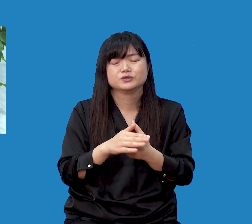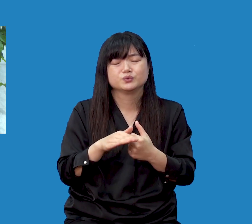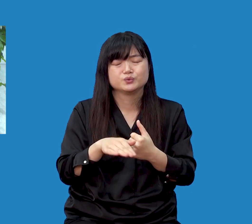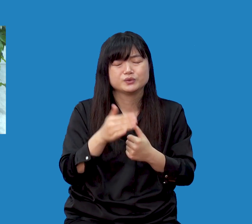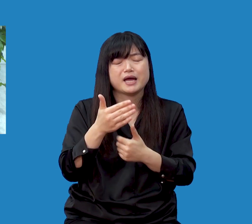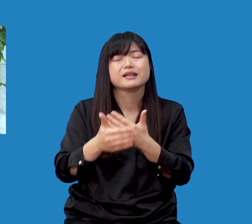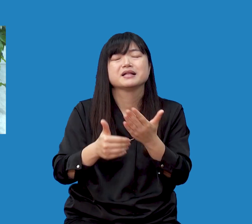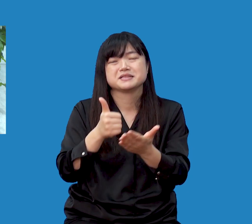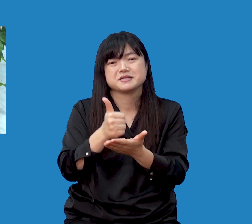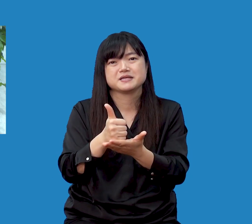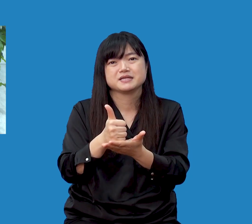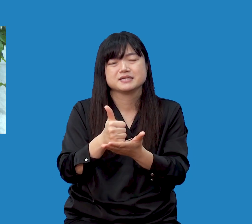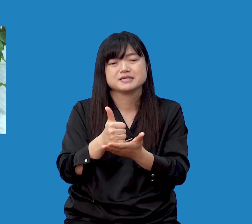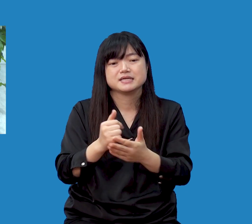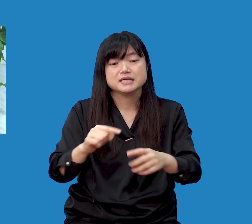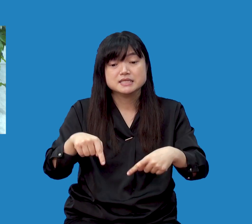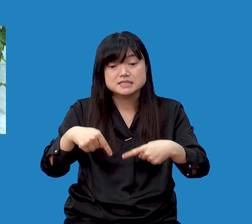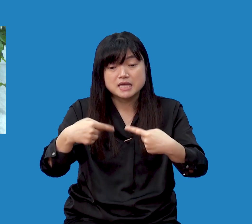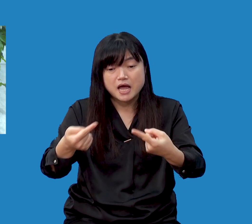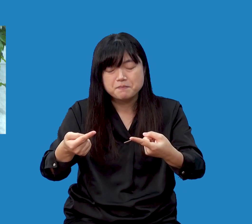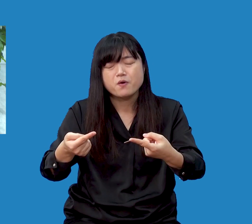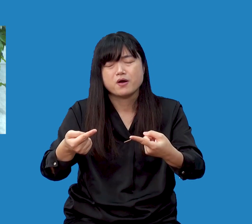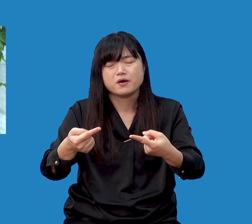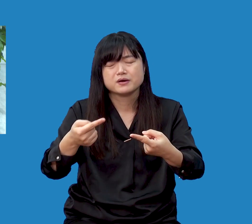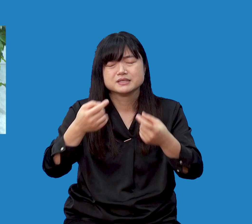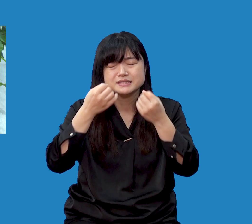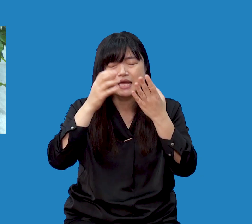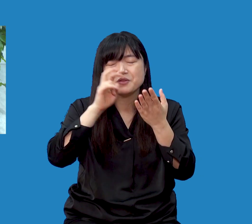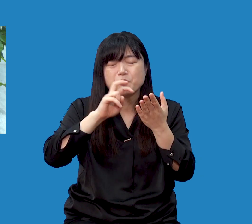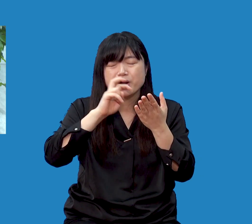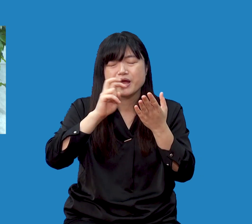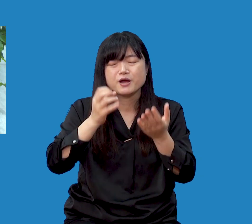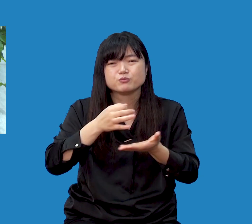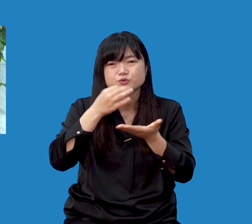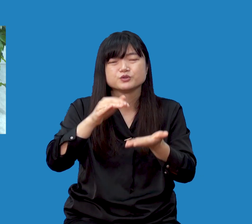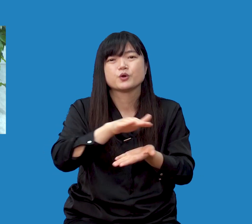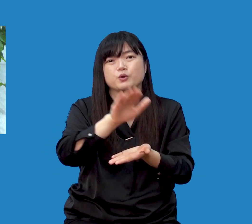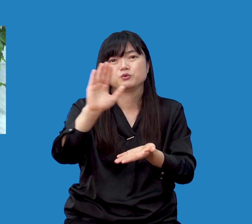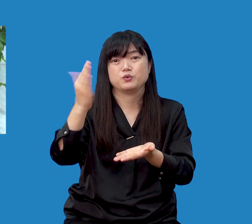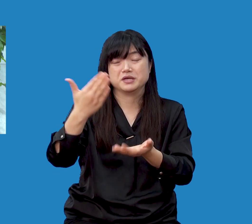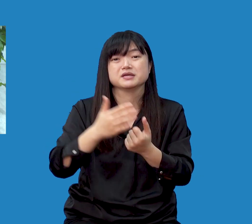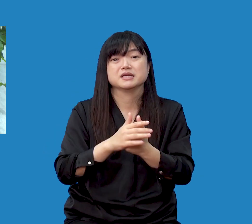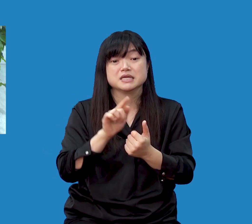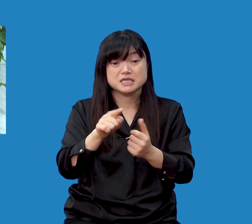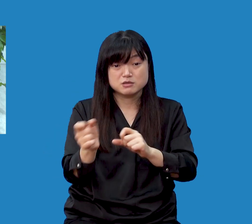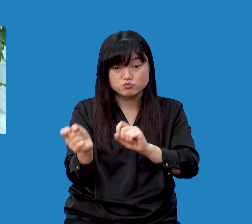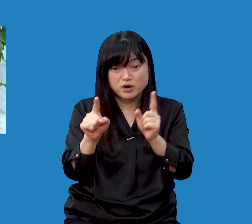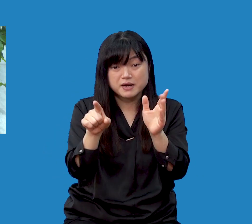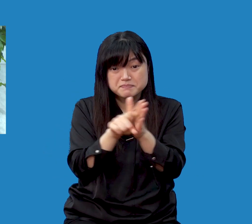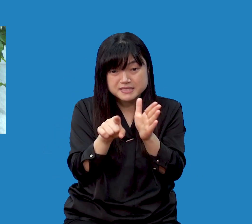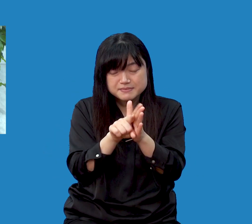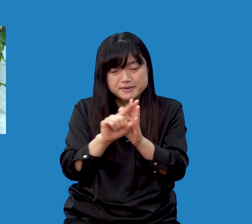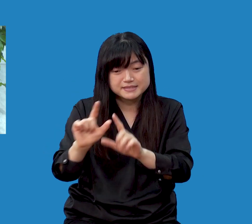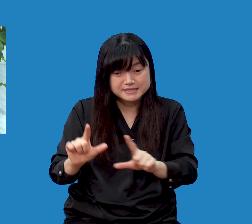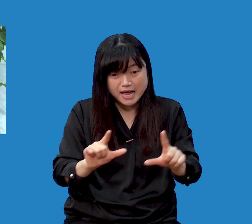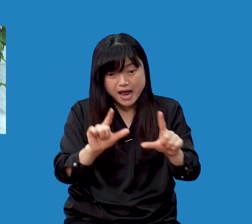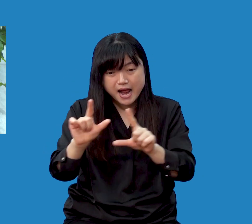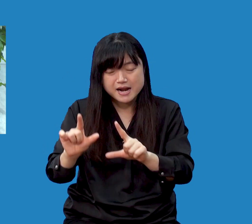하나님이십니다. 찬미하는 새 노래 부르는 주인공이 됩니다. 오늘 이 부활의 신앙과